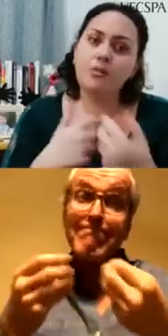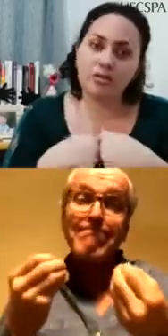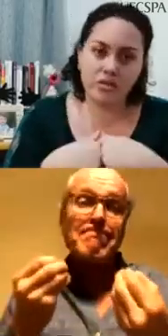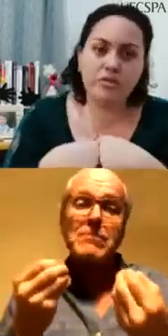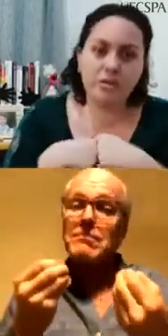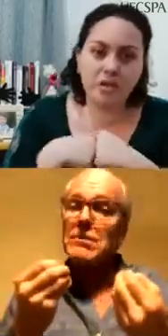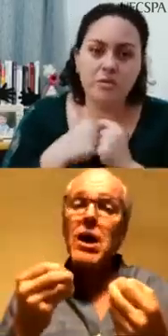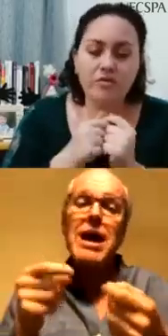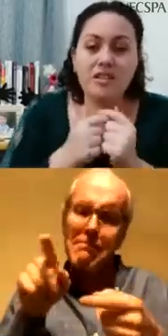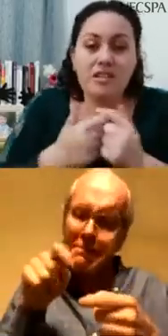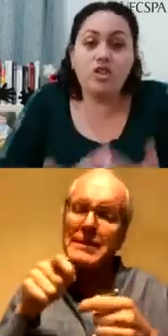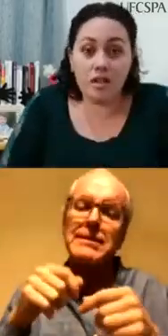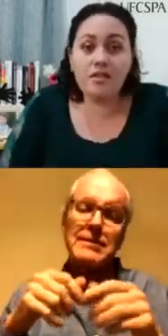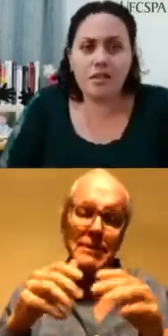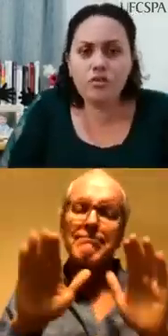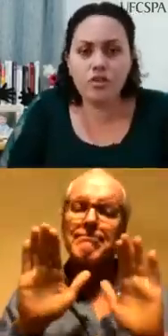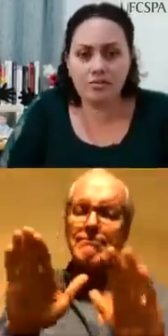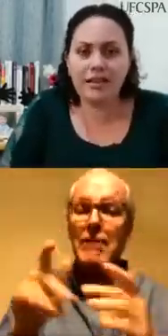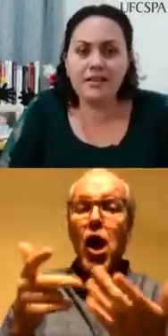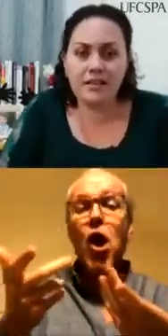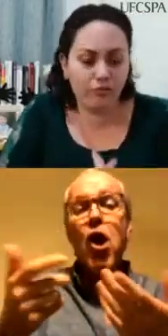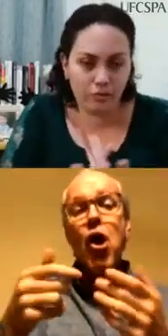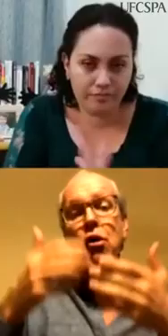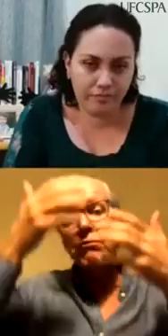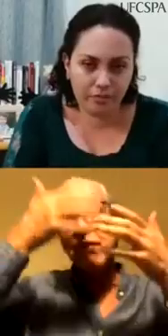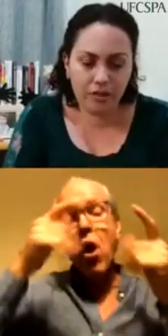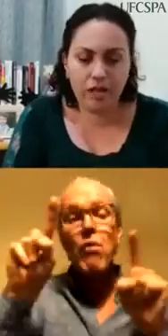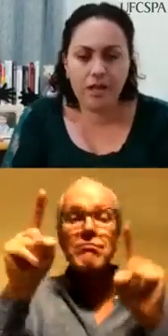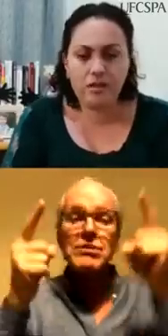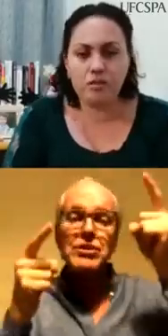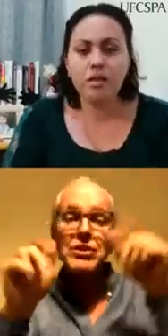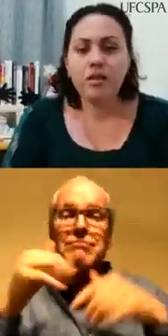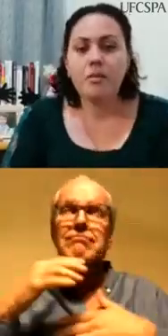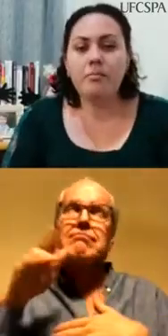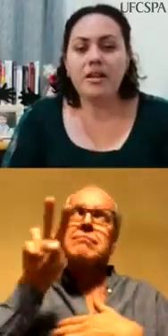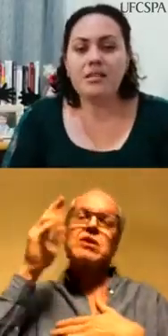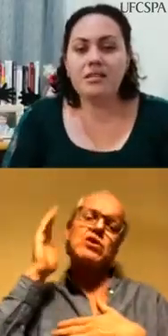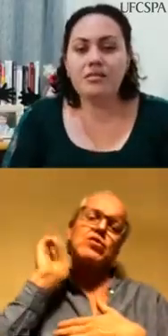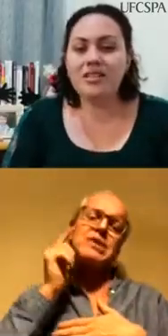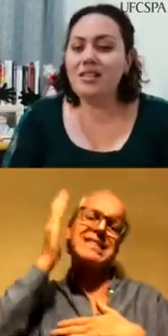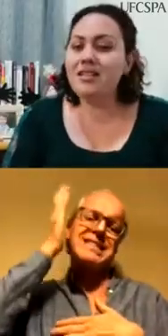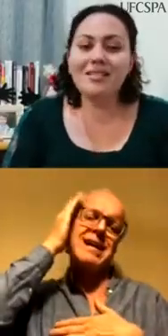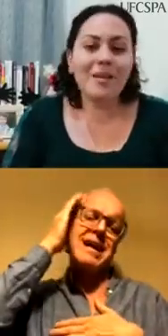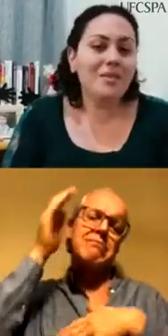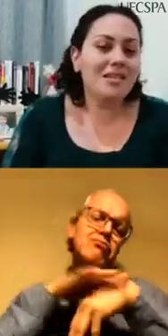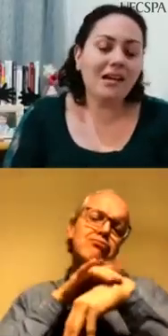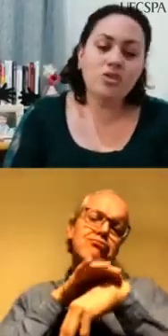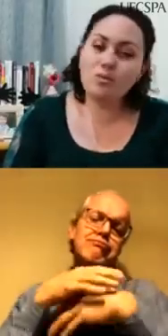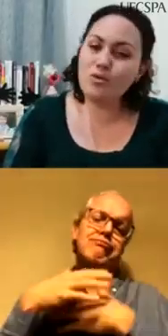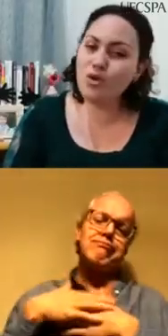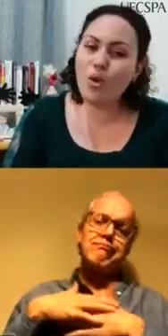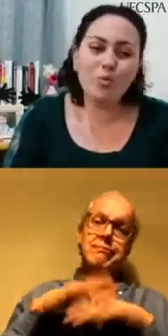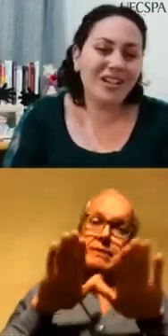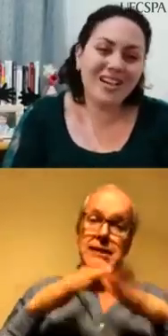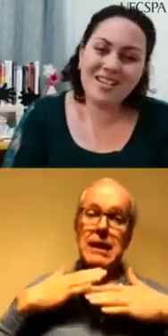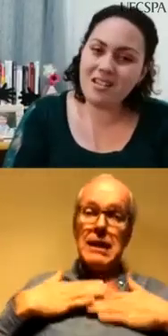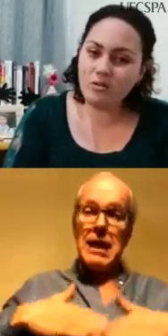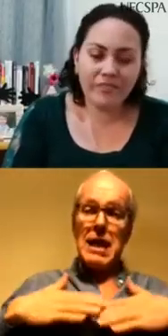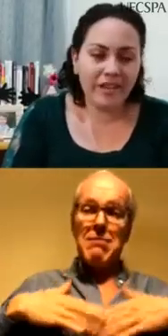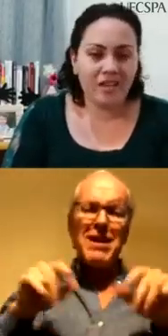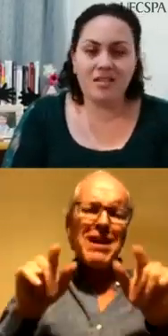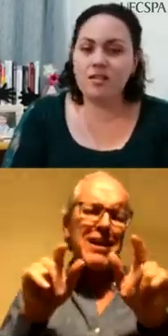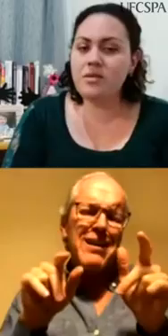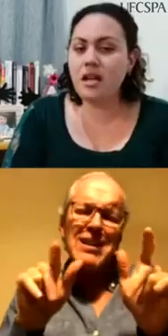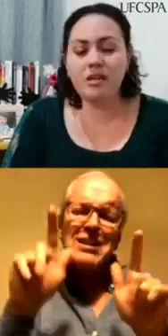e muitas vezes o intérprete vai sentir receio de entrar, né, se for, enfim, o caso, mas vai ter que tentar pensar tipos de